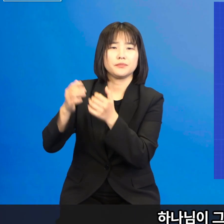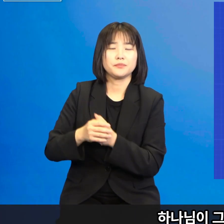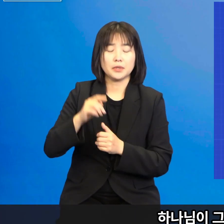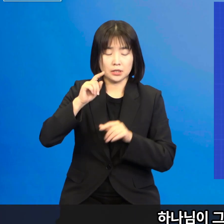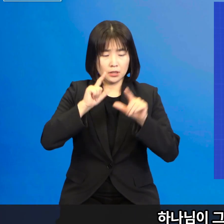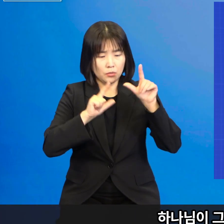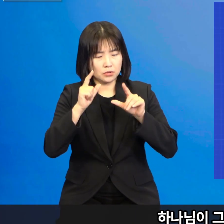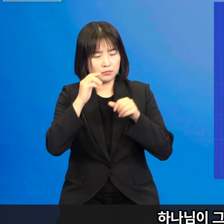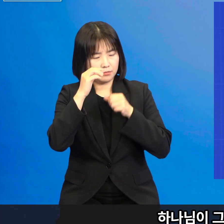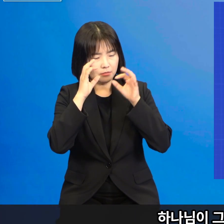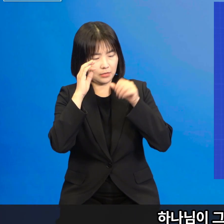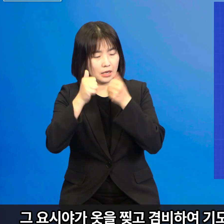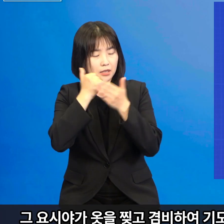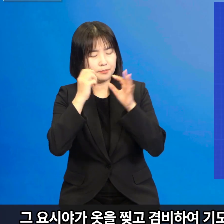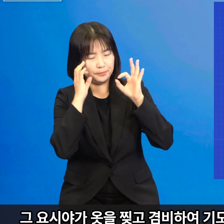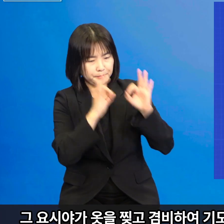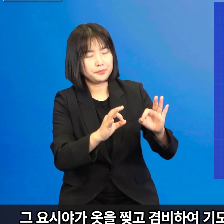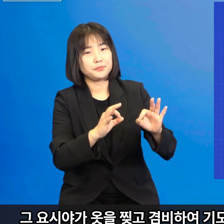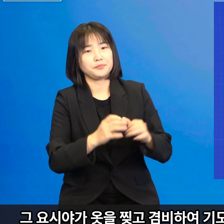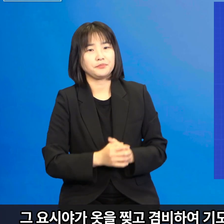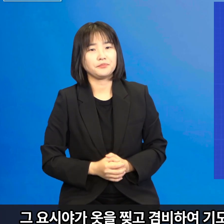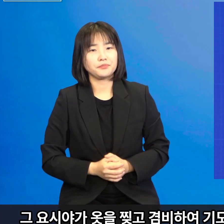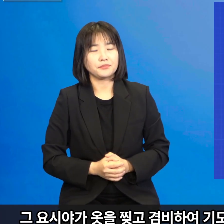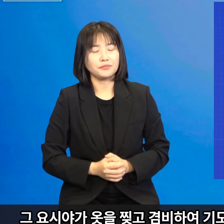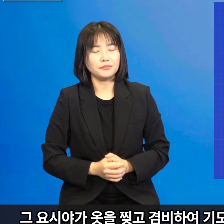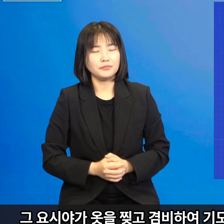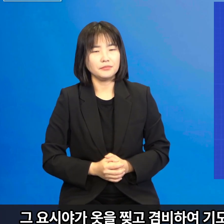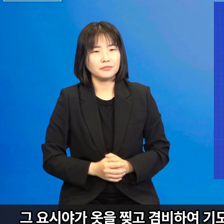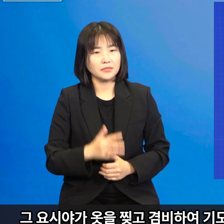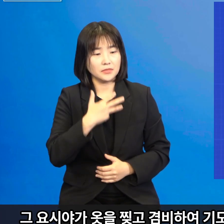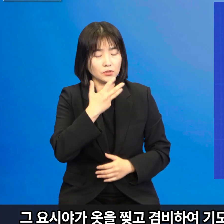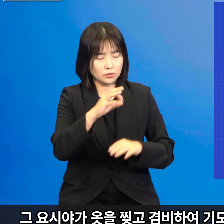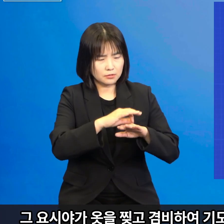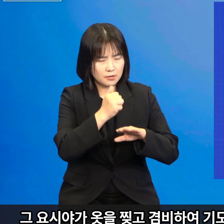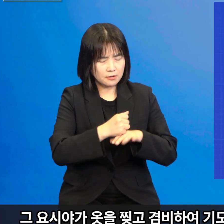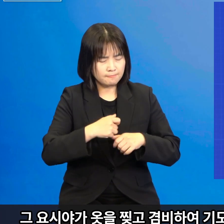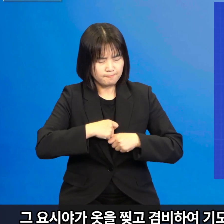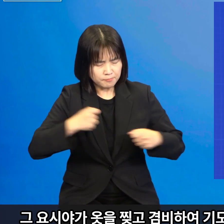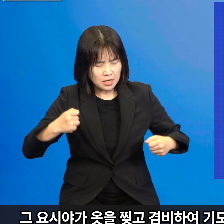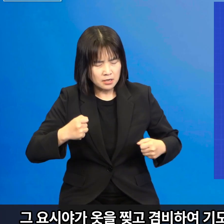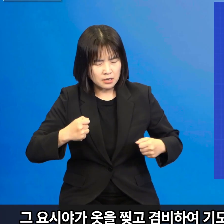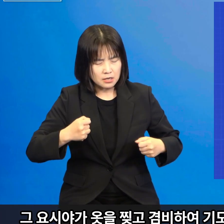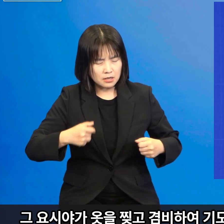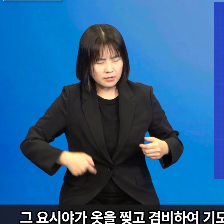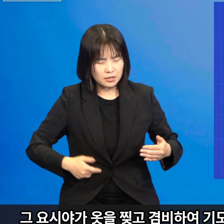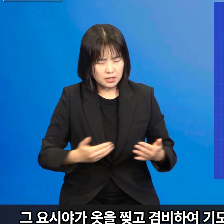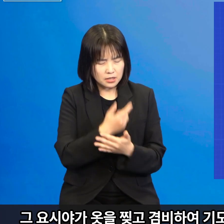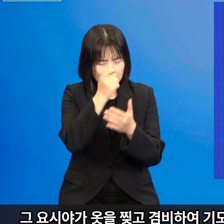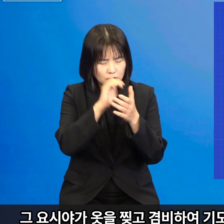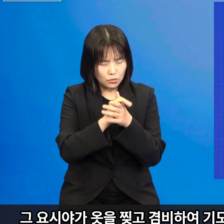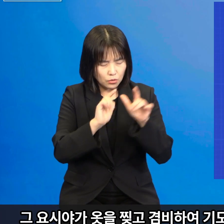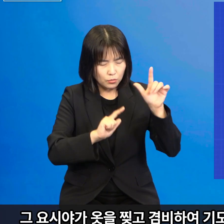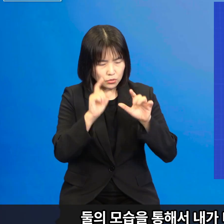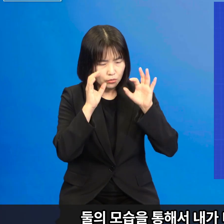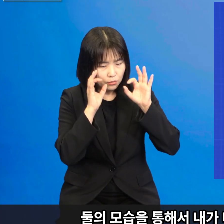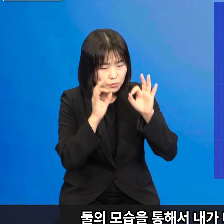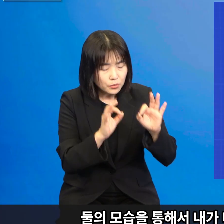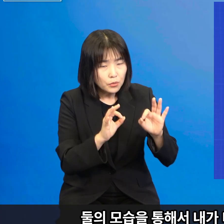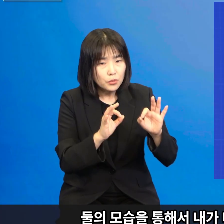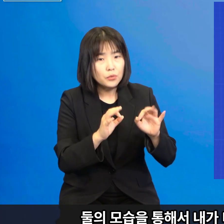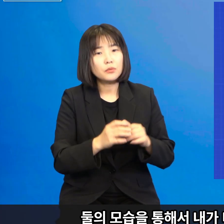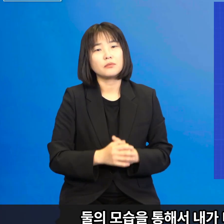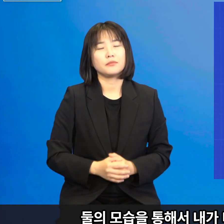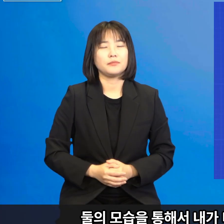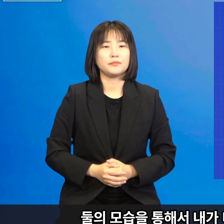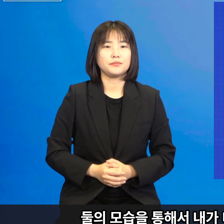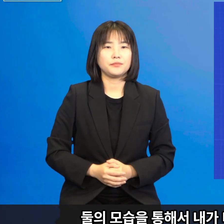모습을 봐요. 그 요시야가 옷을 찢고 겸비하여 기도하는 모습을 보시고 뭐라고 하시냐면, 훌다 선지자를